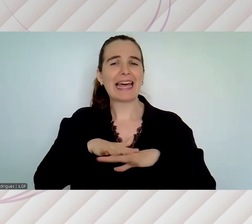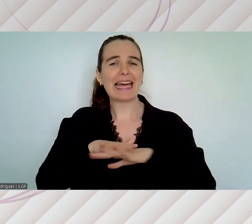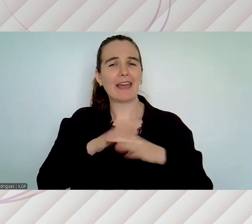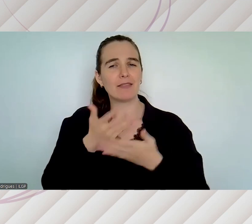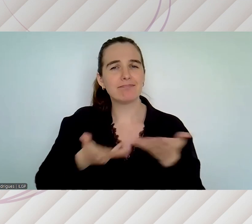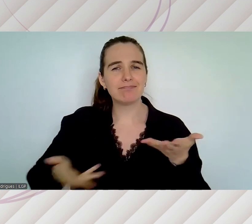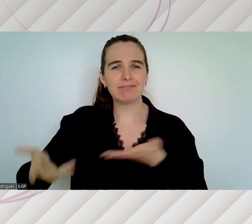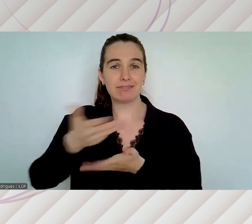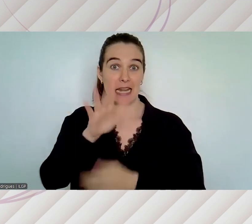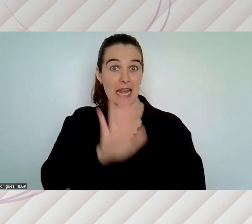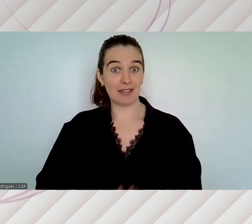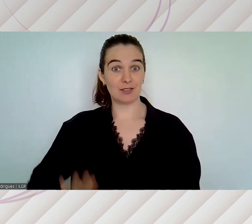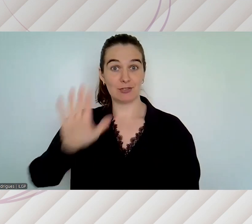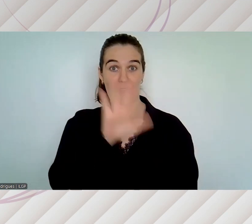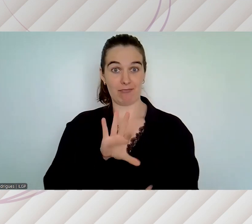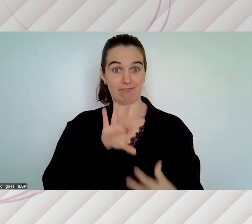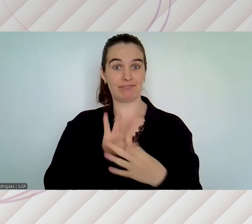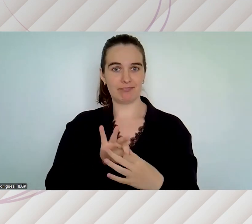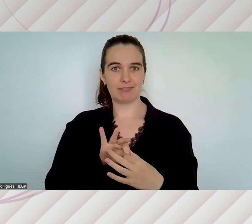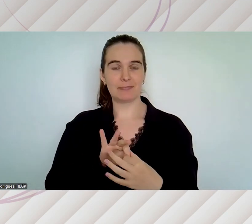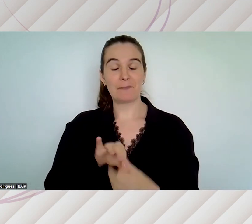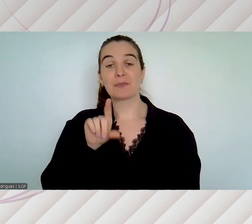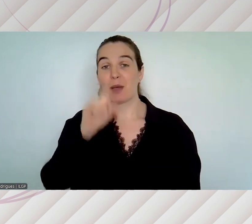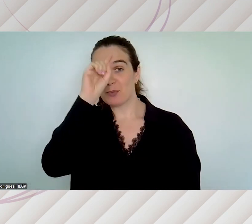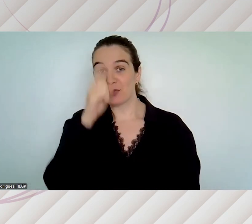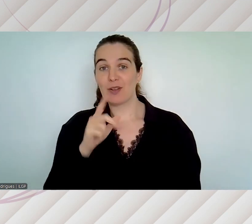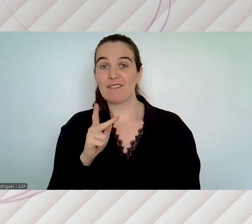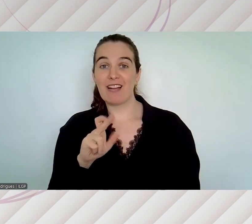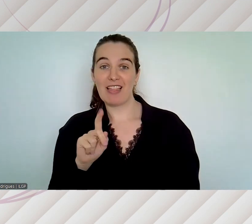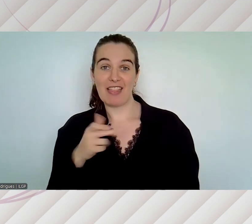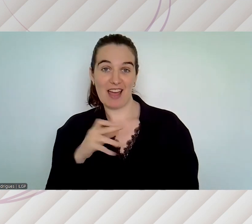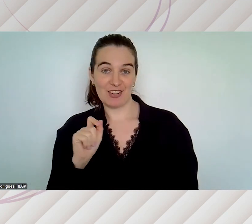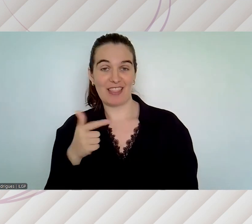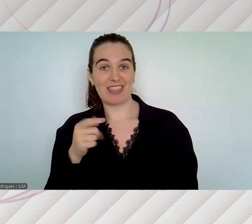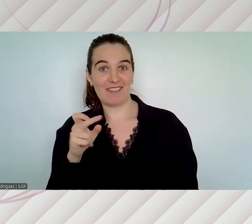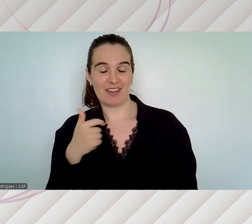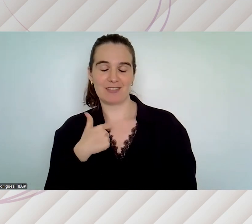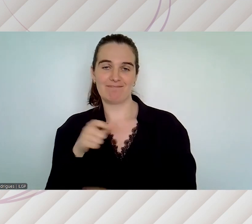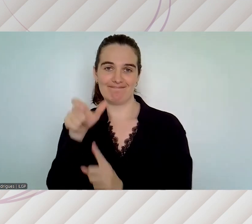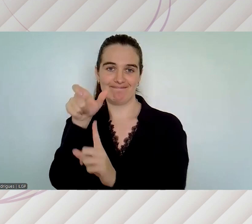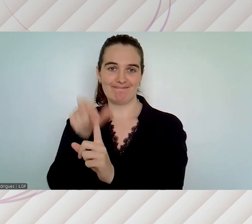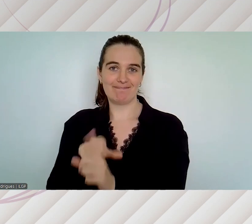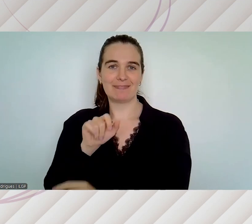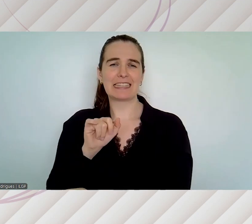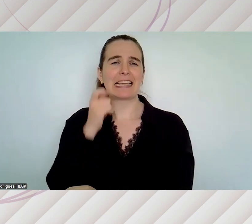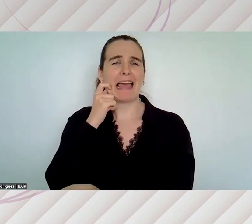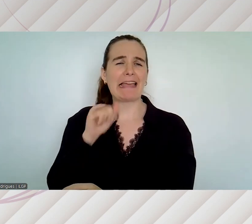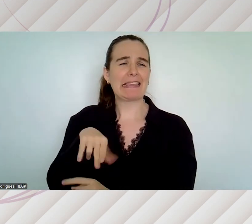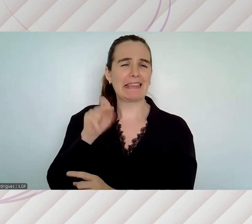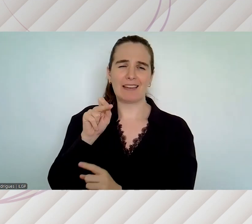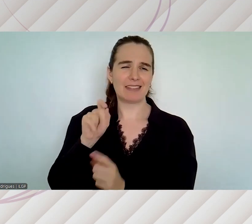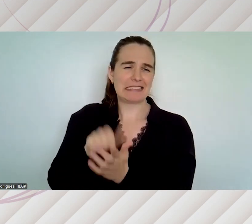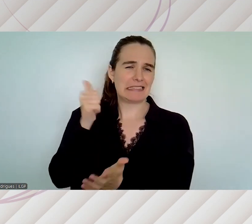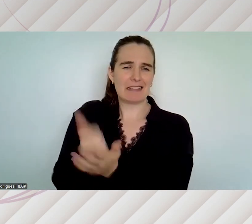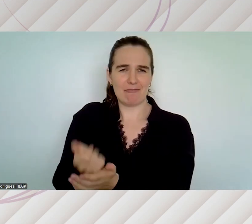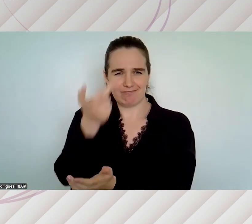a nível nacional, ao professor Valadares Tavares, quem é do INA, quem foi do INA é sempre do